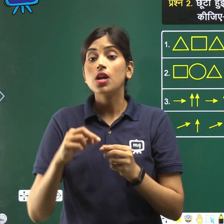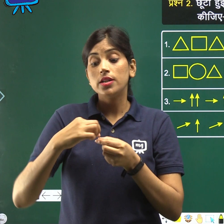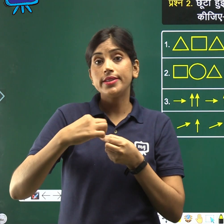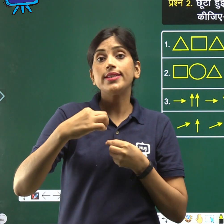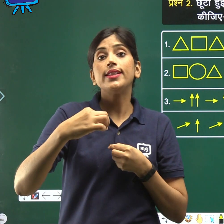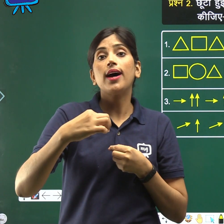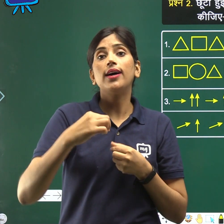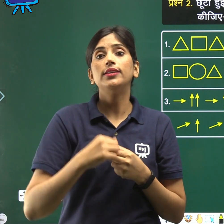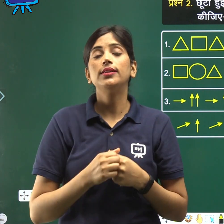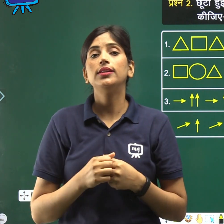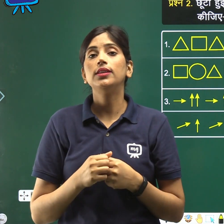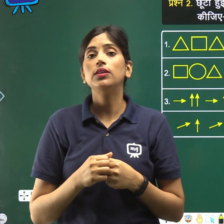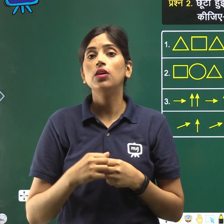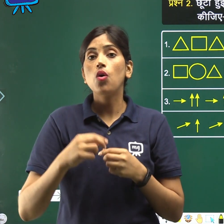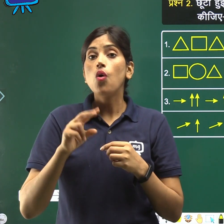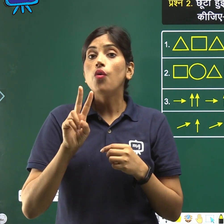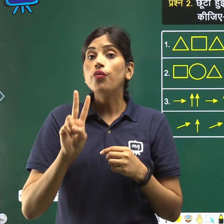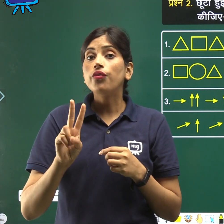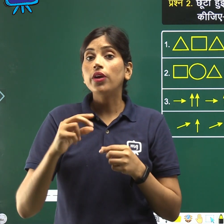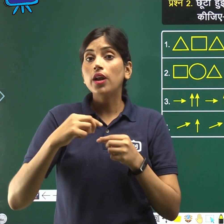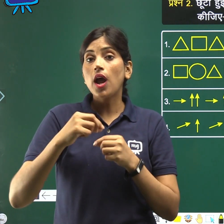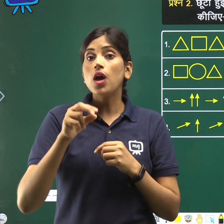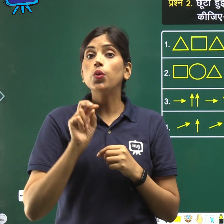सीधा, फिर एरो 2